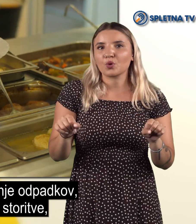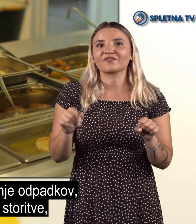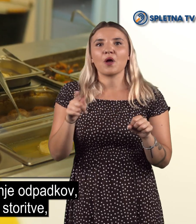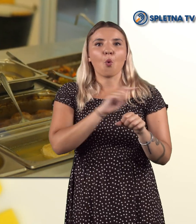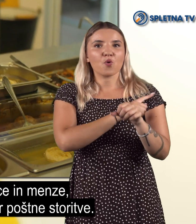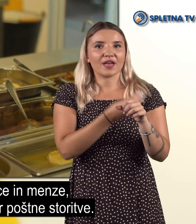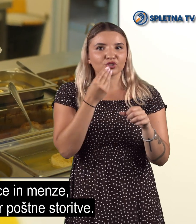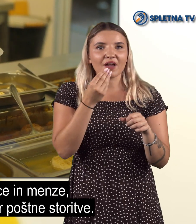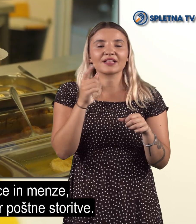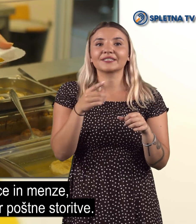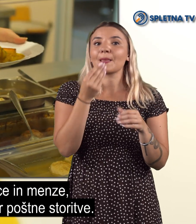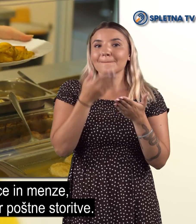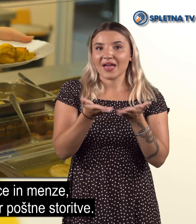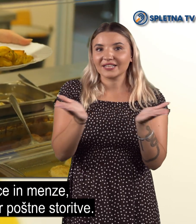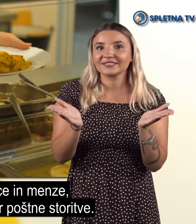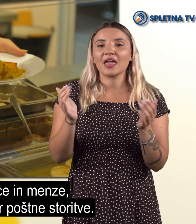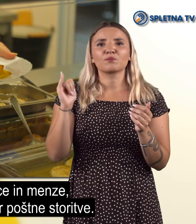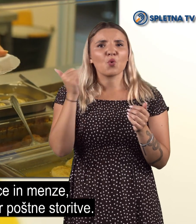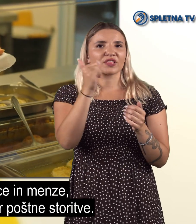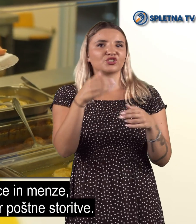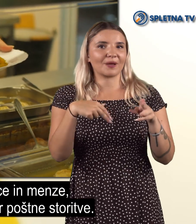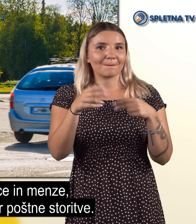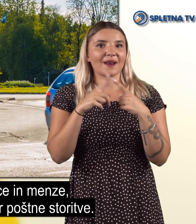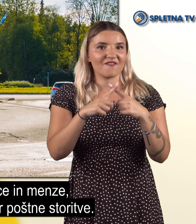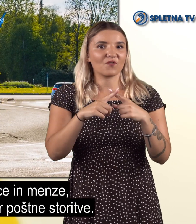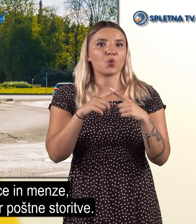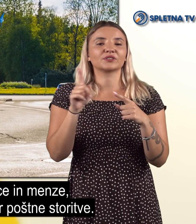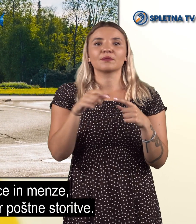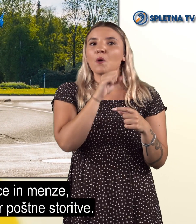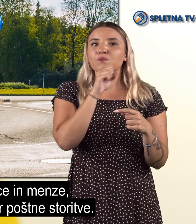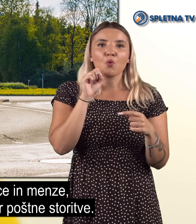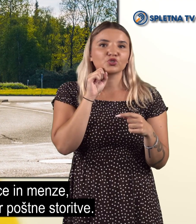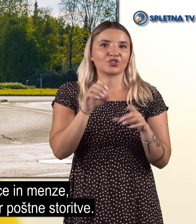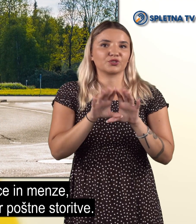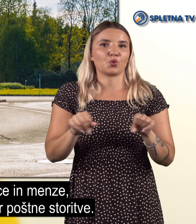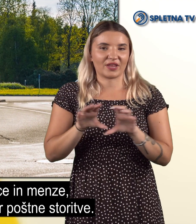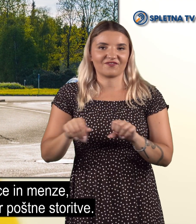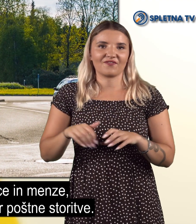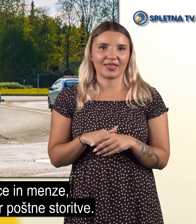storitve, okrepčevalnice in menze, potniški prevoz ter poštne storitve.